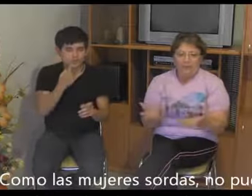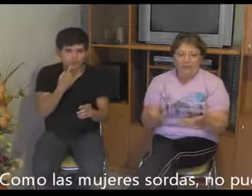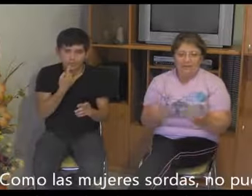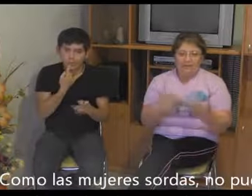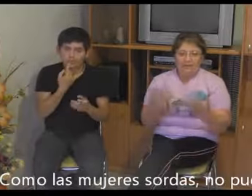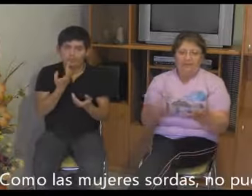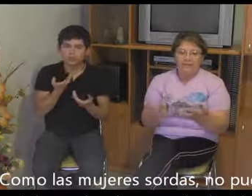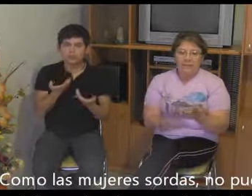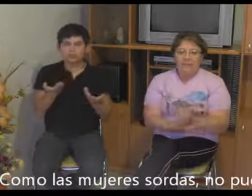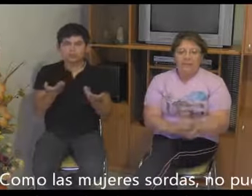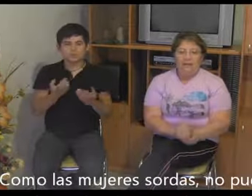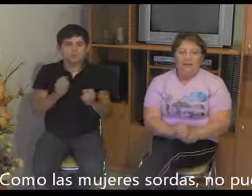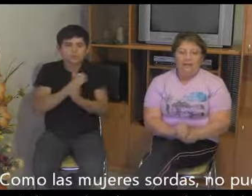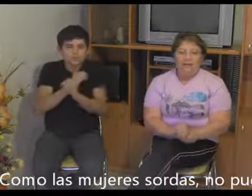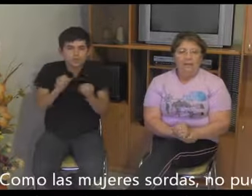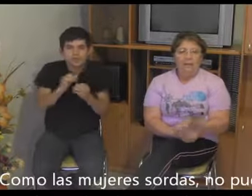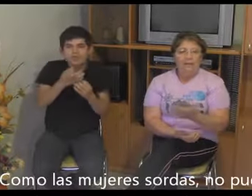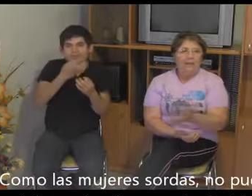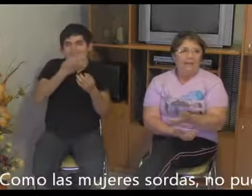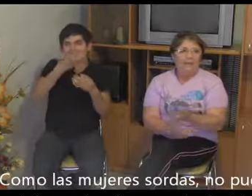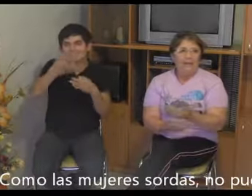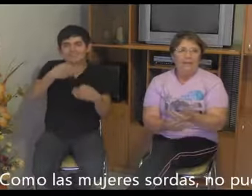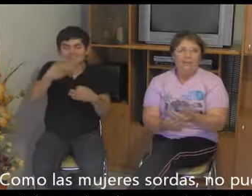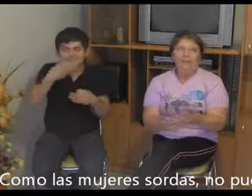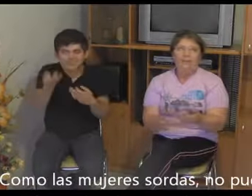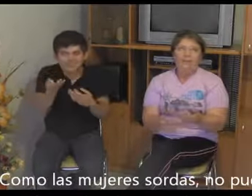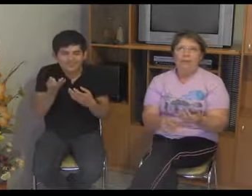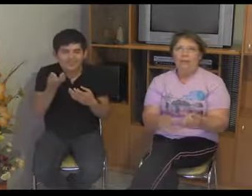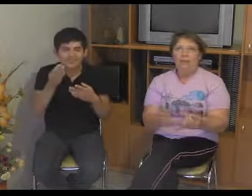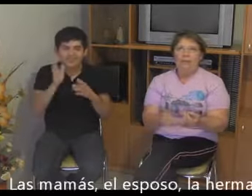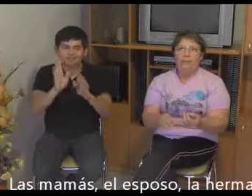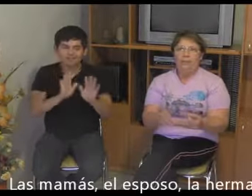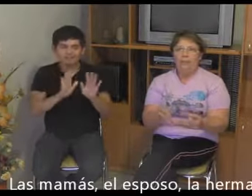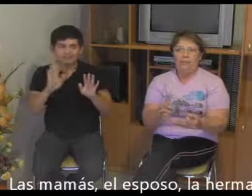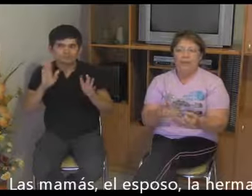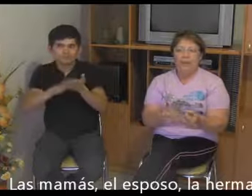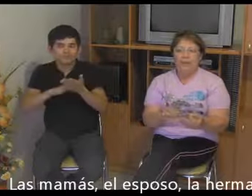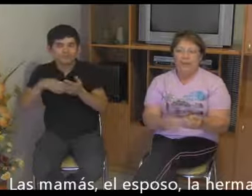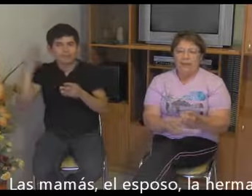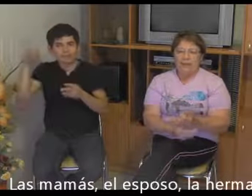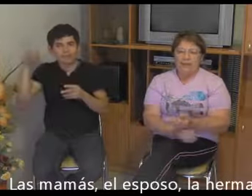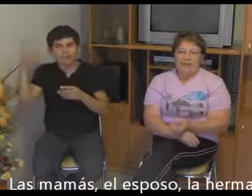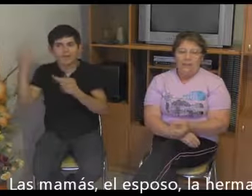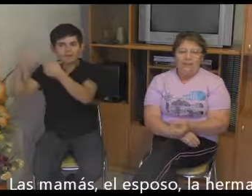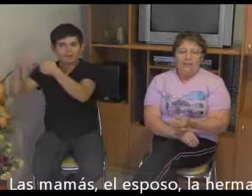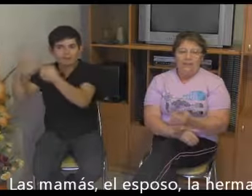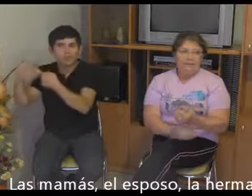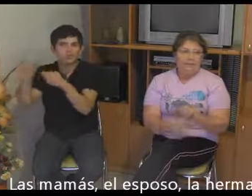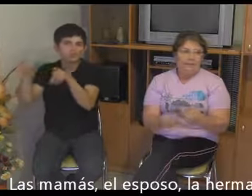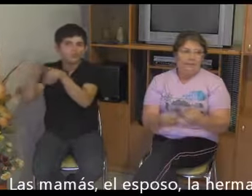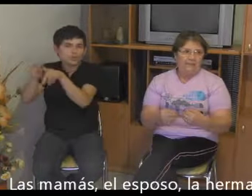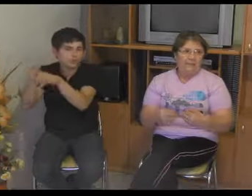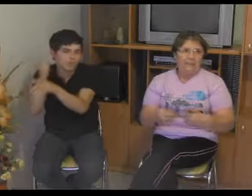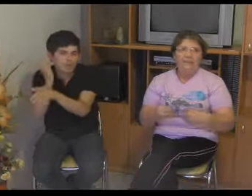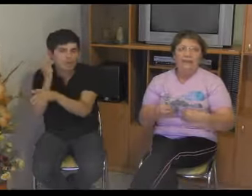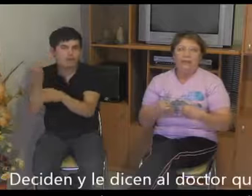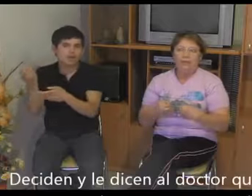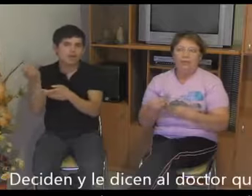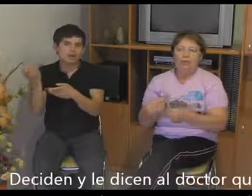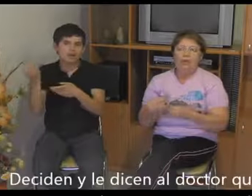interpretar, decir, las mamás, generalmente la mamá, el esposo, la hermana, decide, le dice al doctor